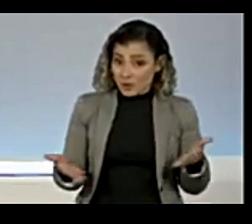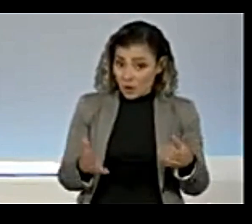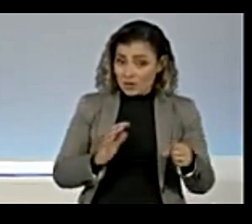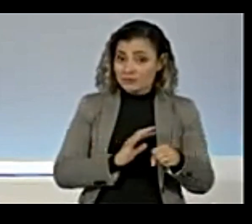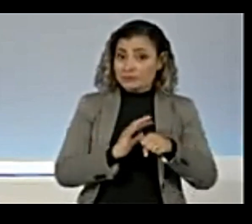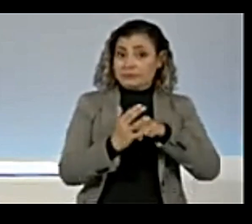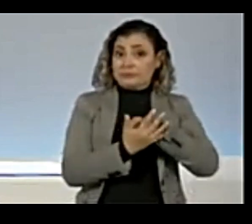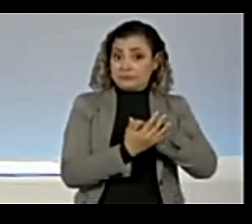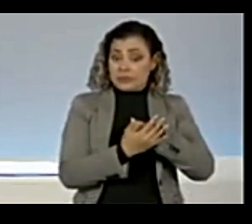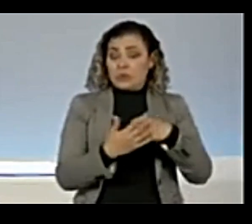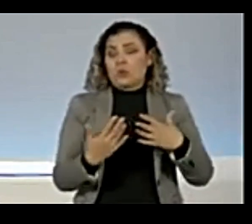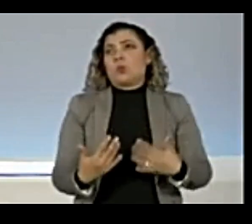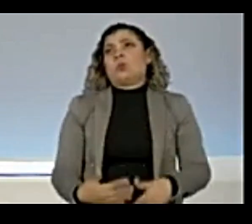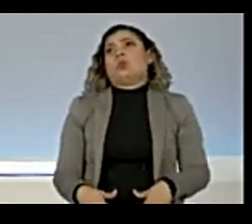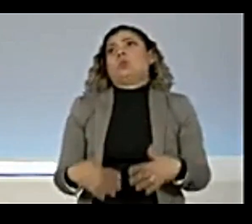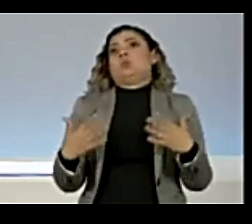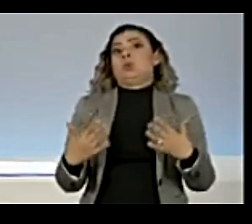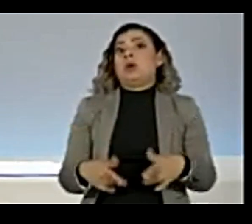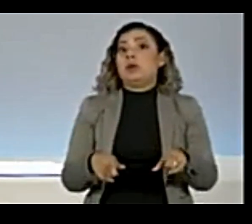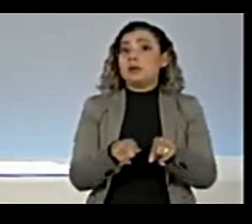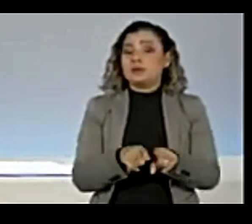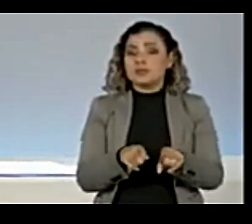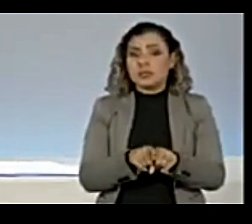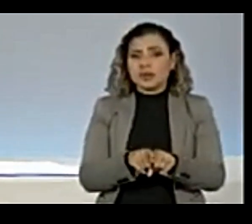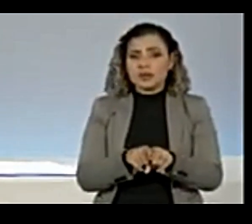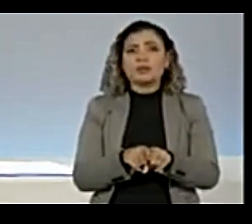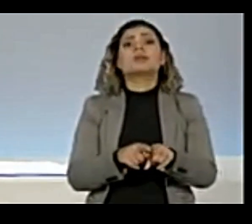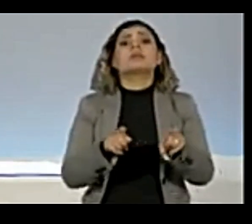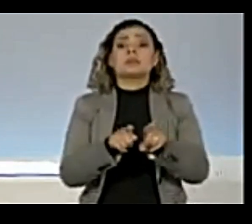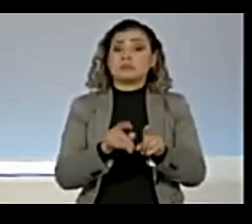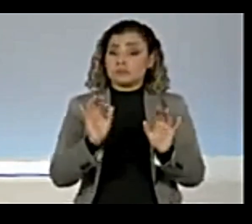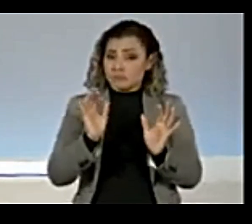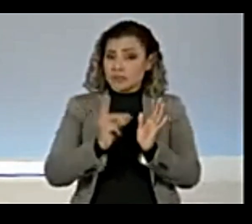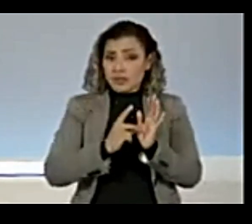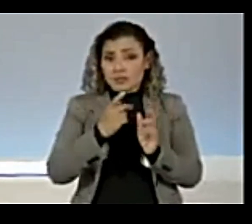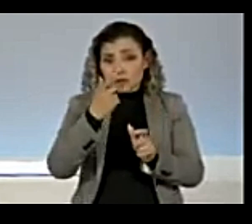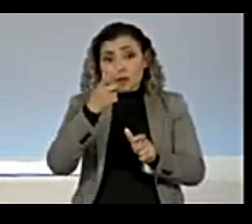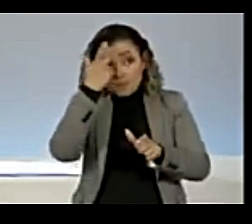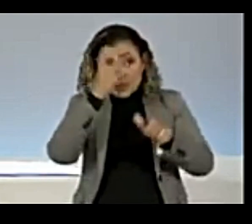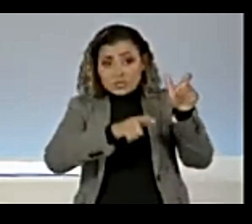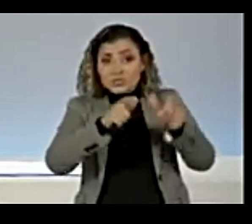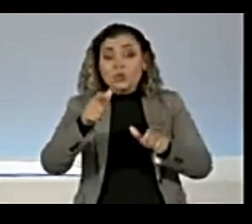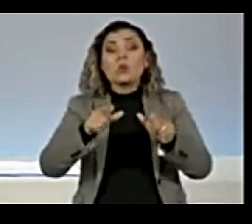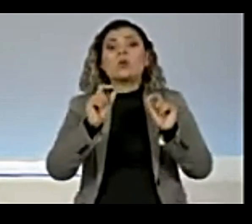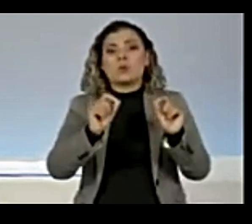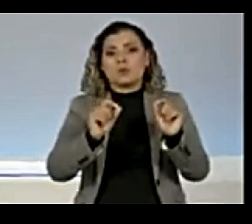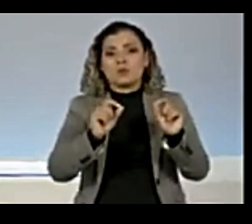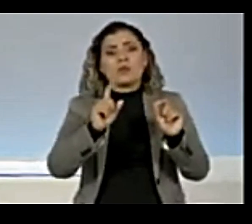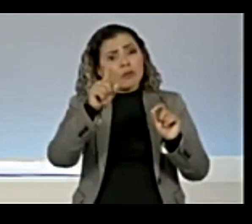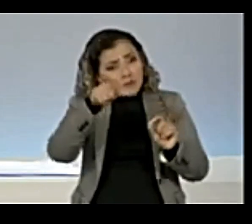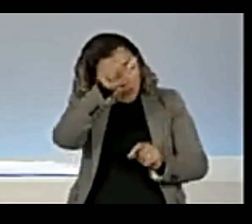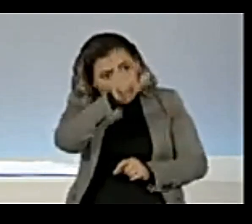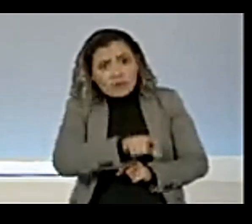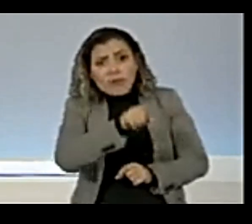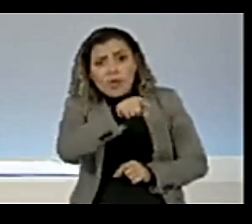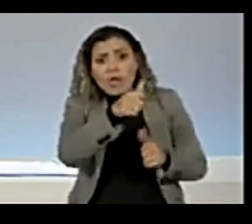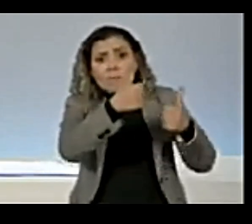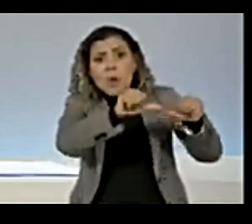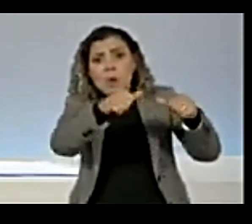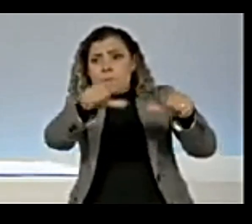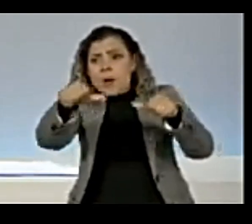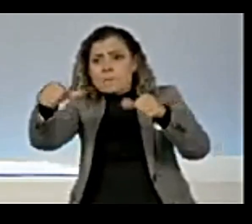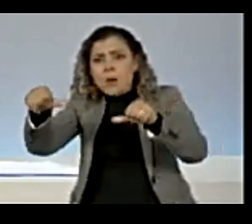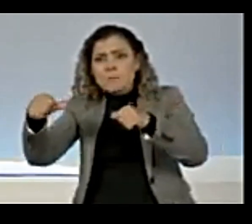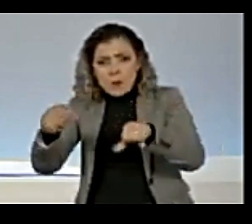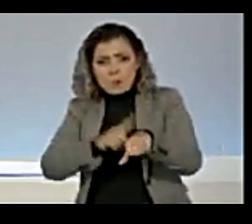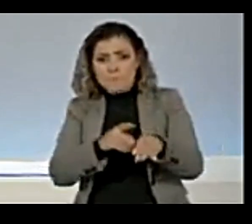epidemia de cancelamentos e entre os seus críticos, muitos dizem que você é um expoente desses cancelamentos, até